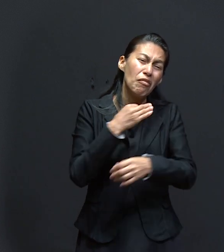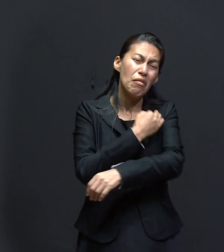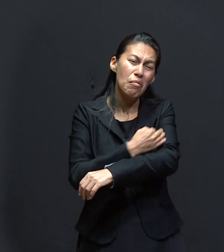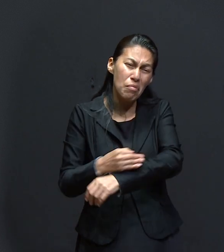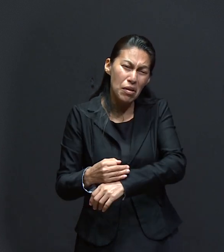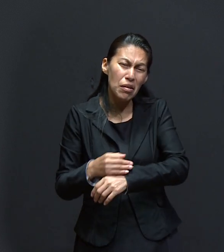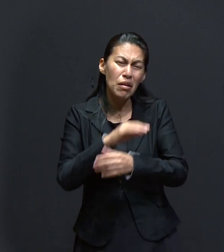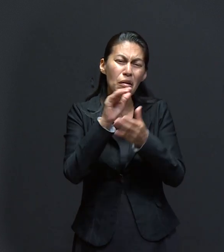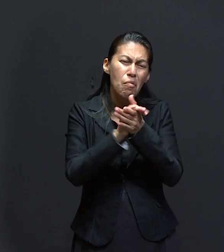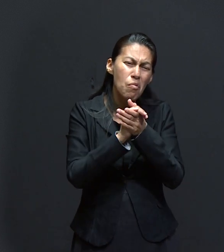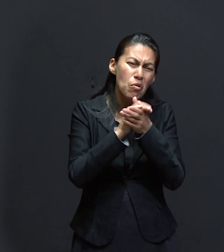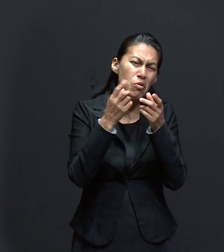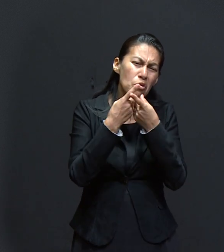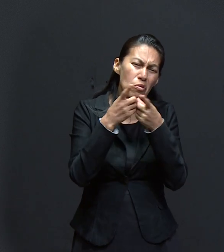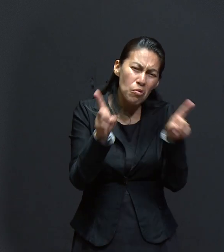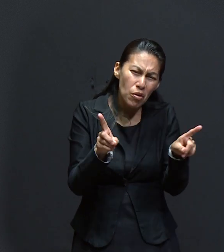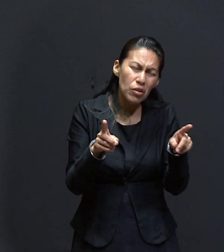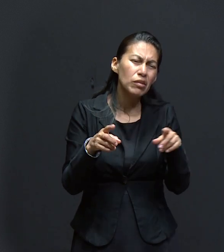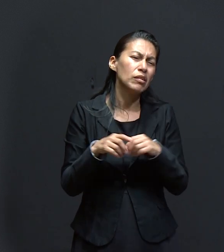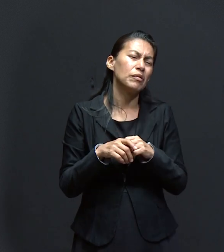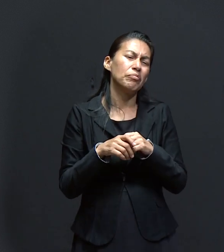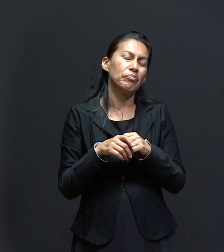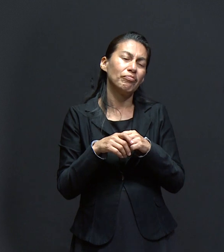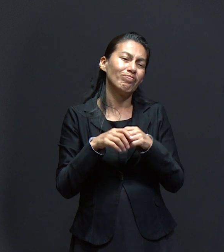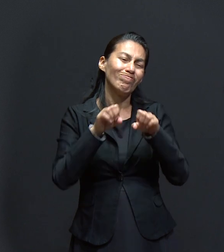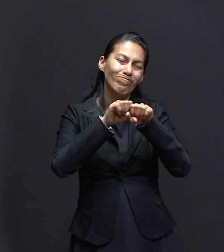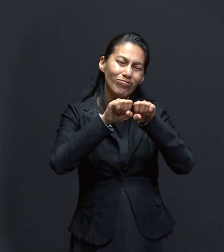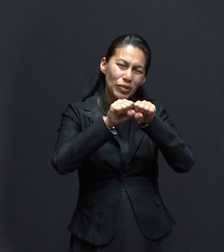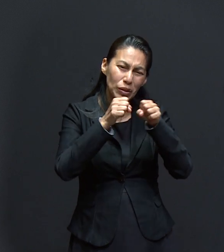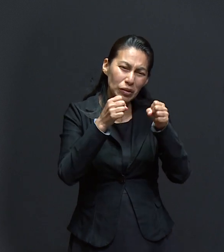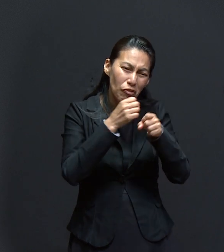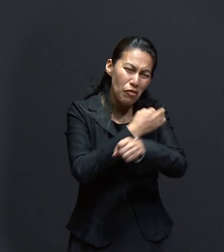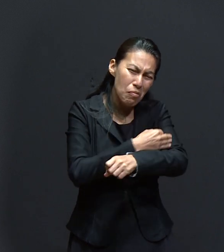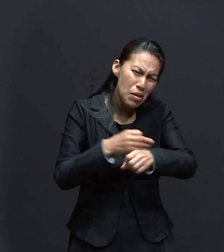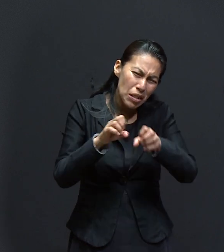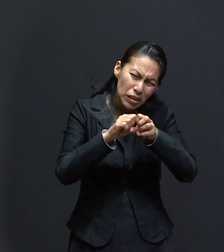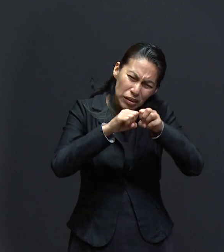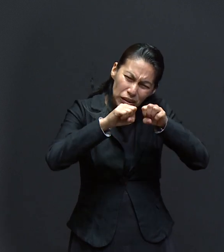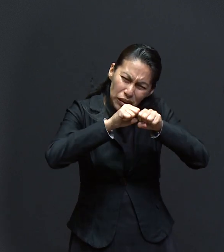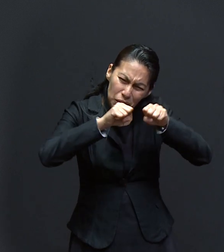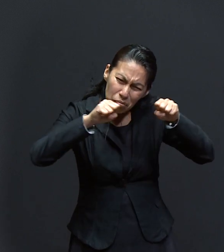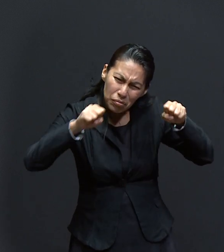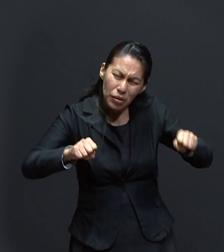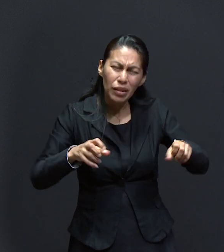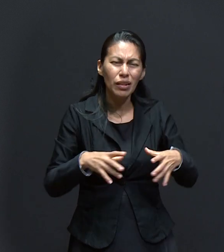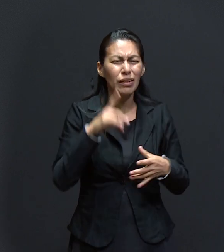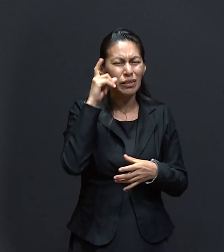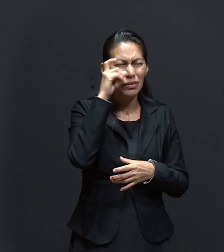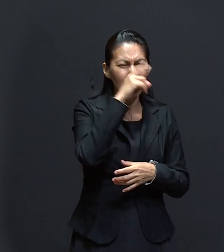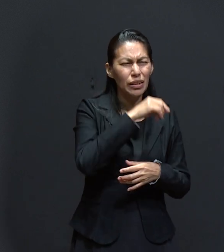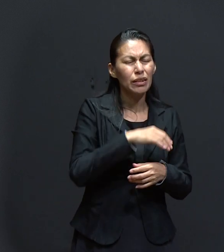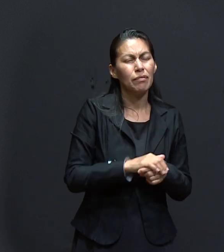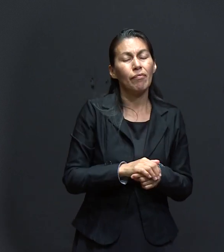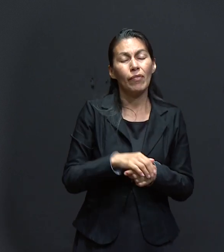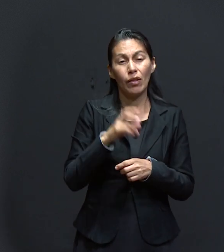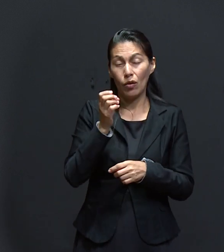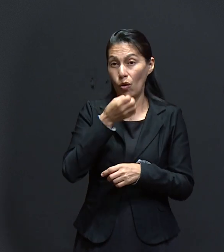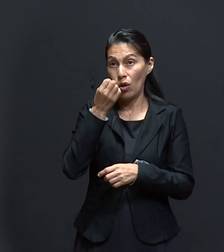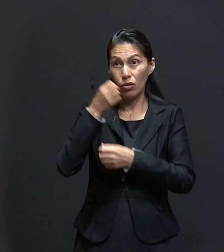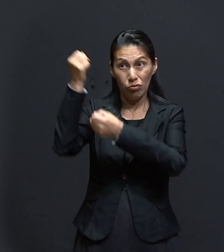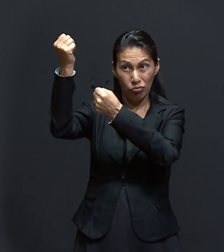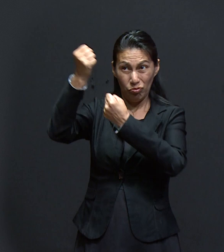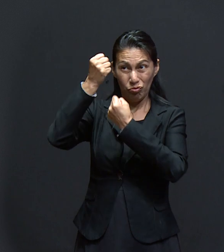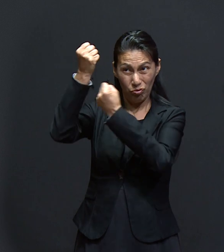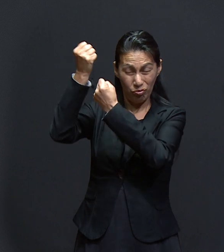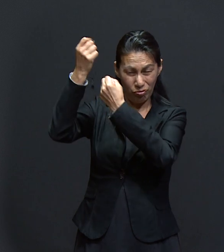y allí eso necesitamos reforzar las oraciones someternos a la voluntad de dios buscar el reino